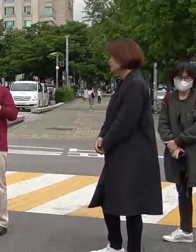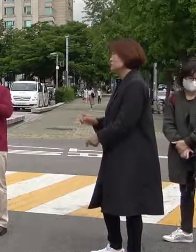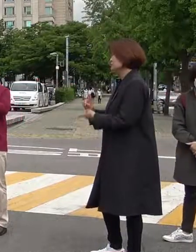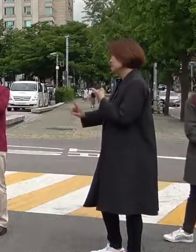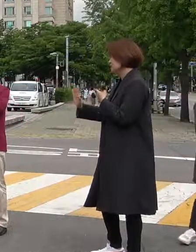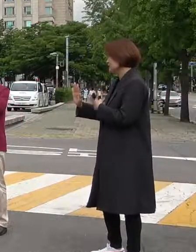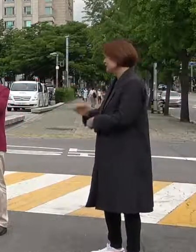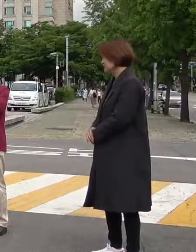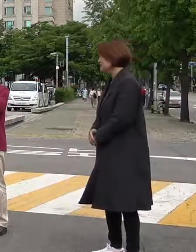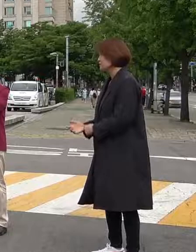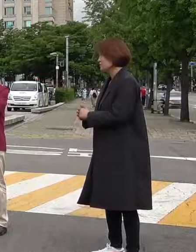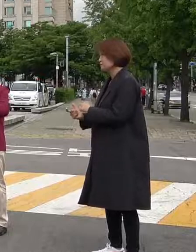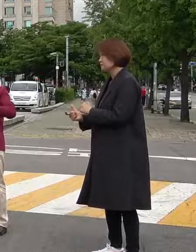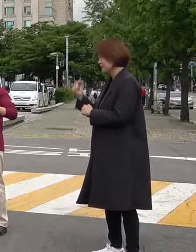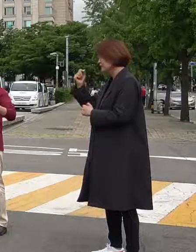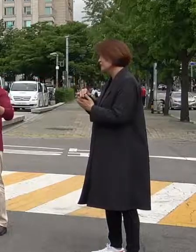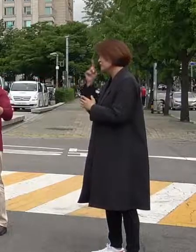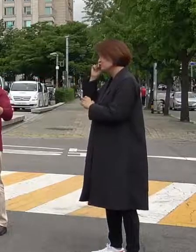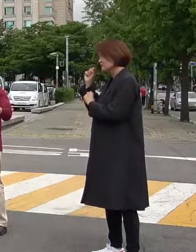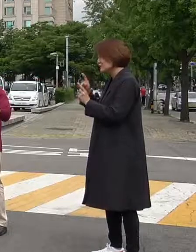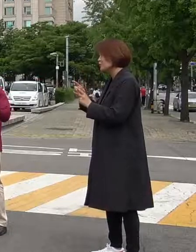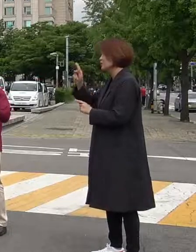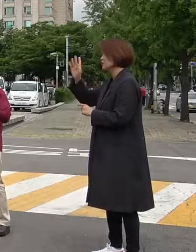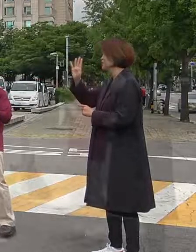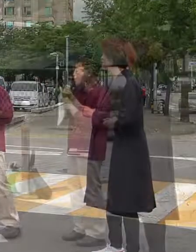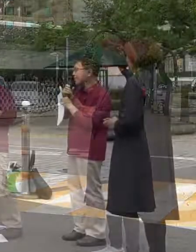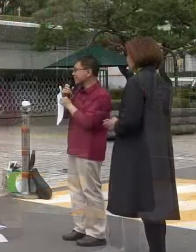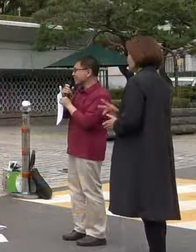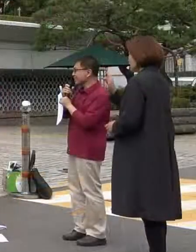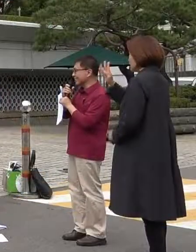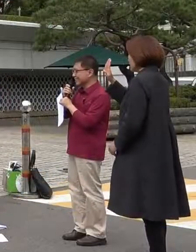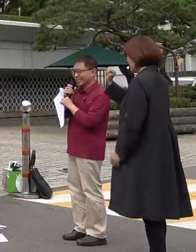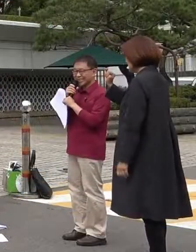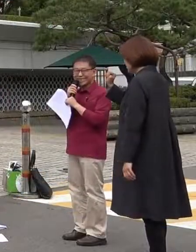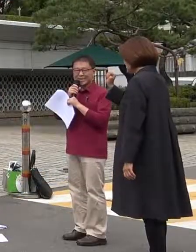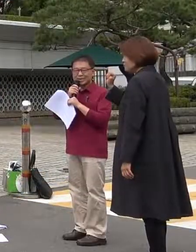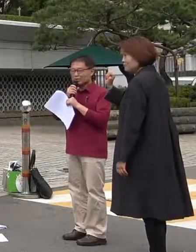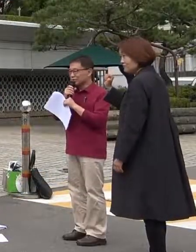않습니다. 그런 의미에서 빨리 KBS가 수용. 자, KBS는